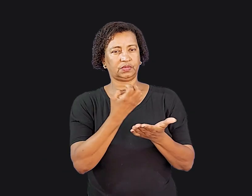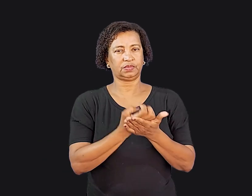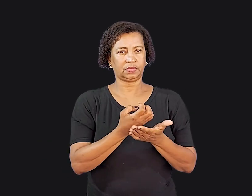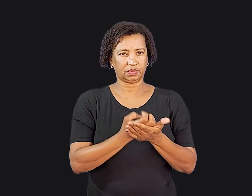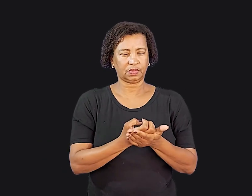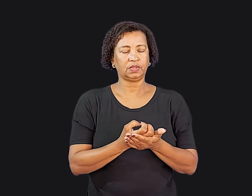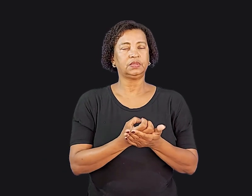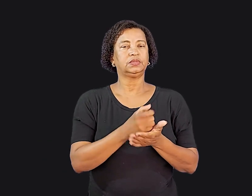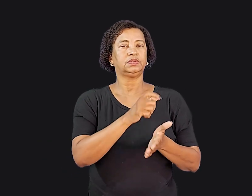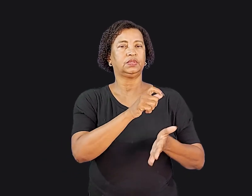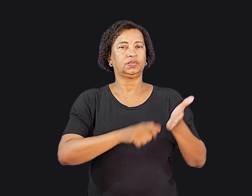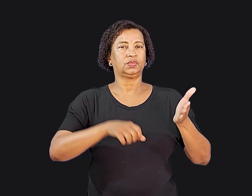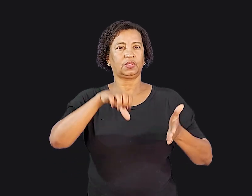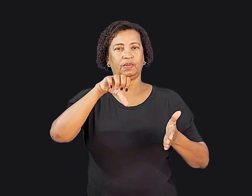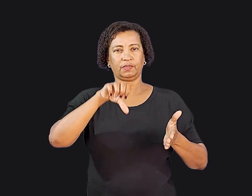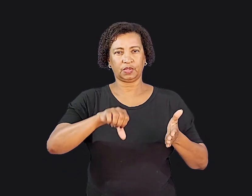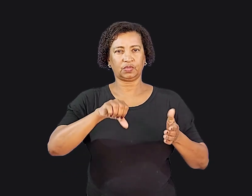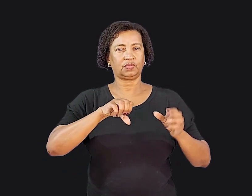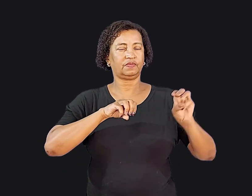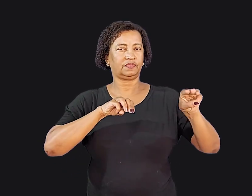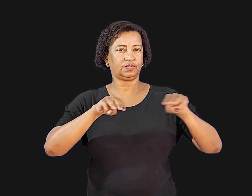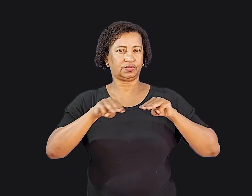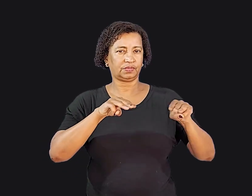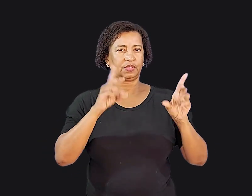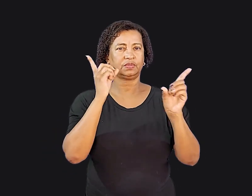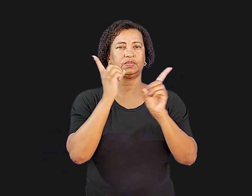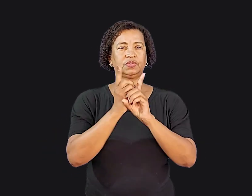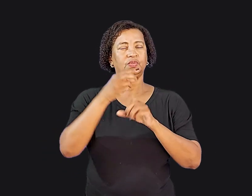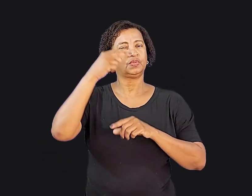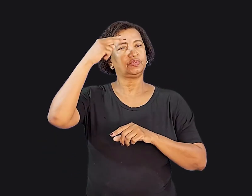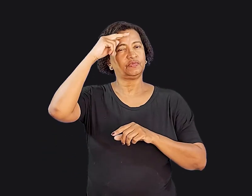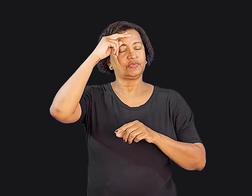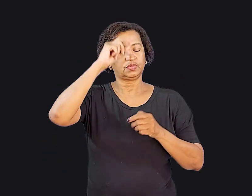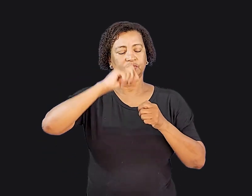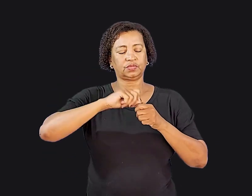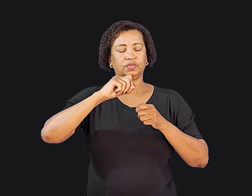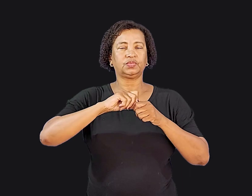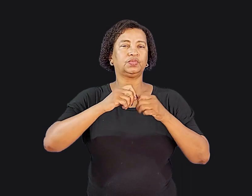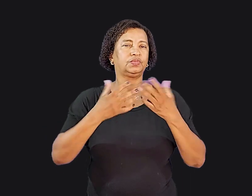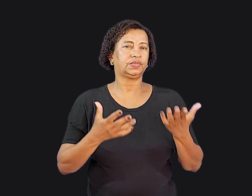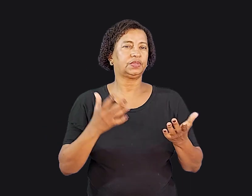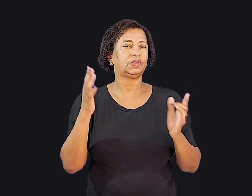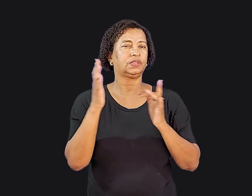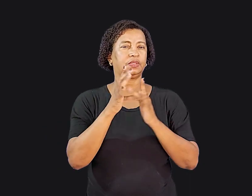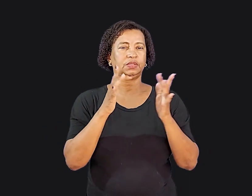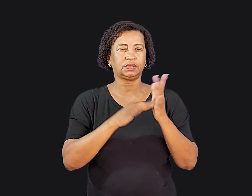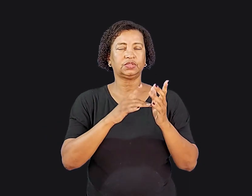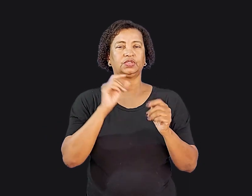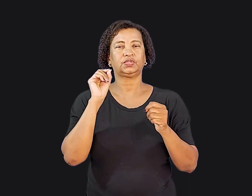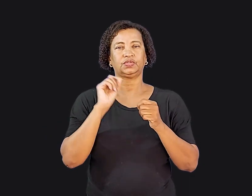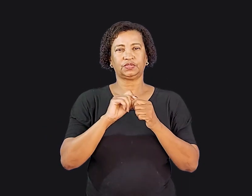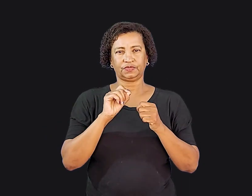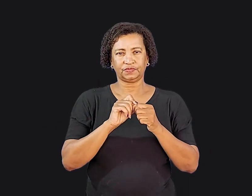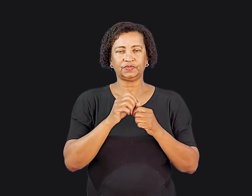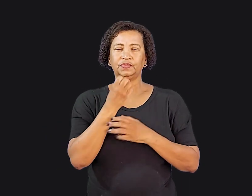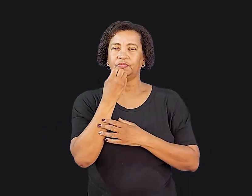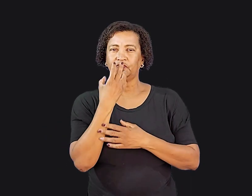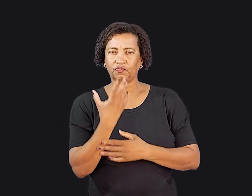Evangelho e no capítulo 9 do de Marcos, encontramos a história de um milagre que Jesus fez e serviu de pano de